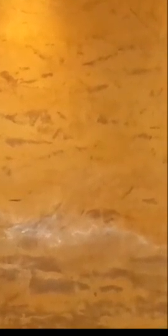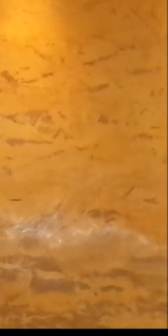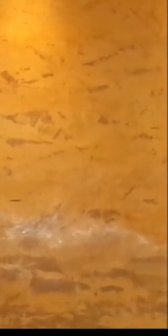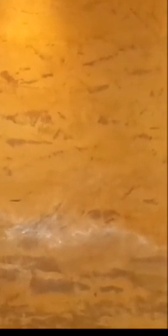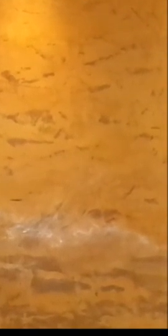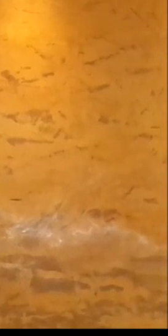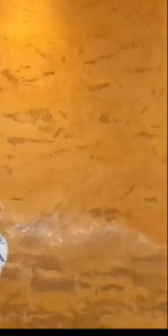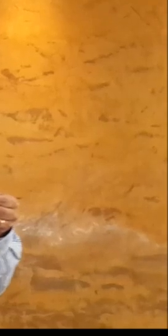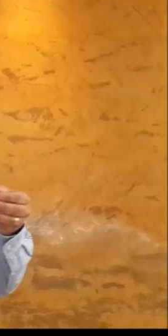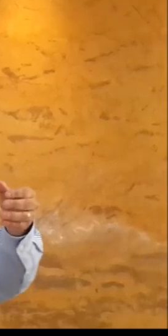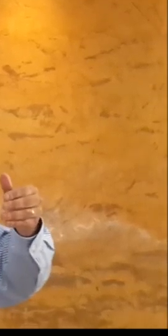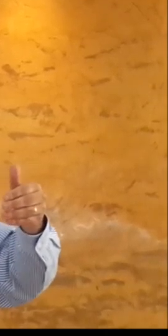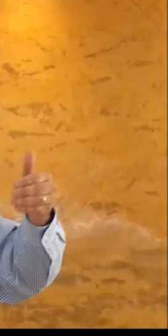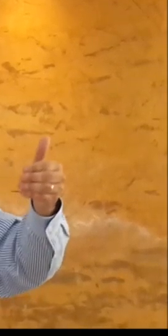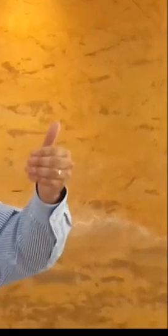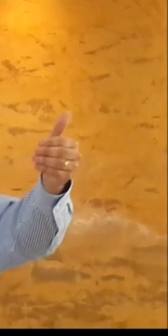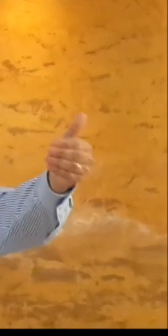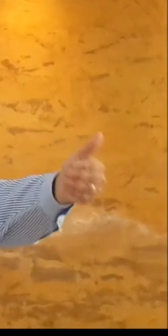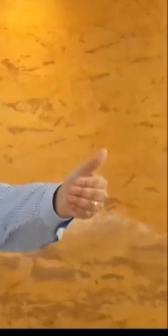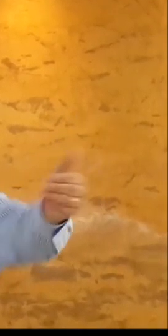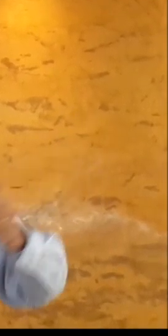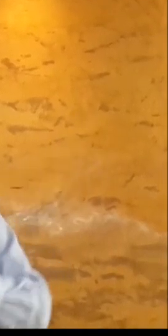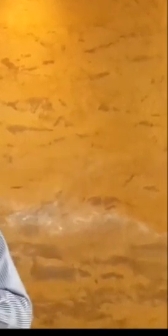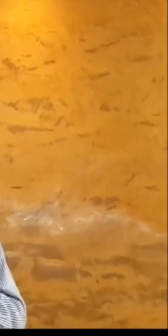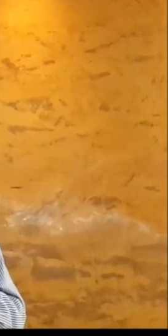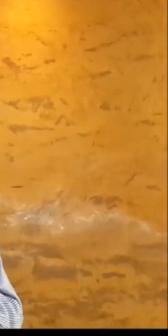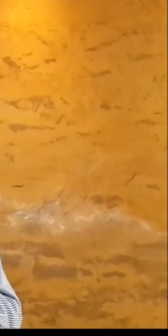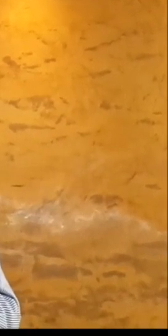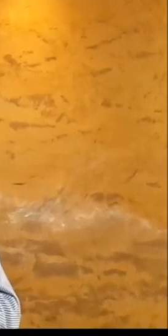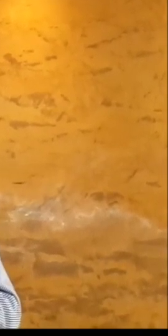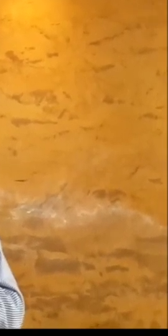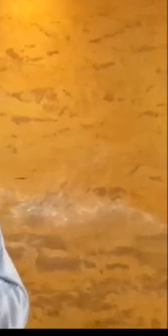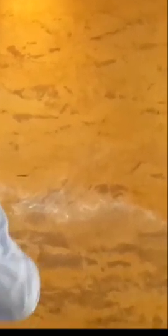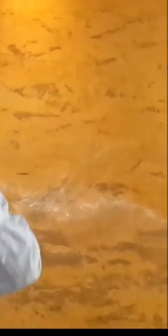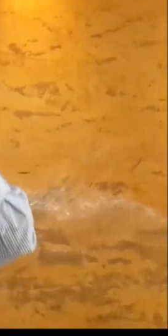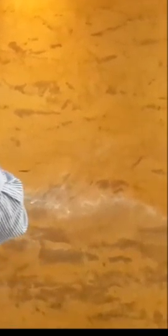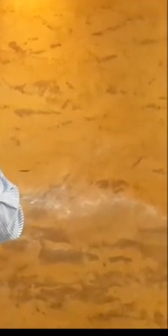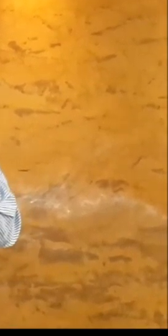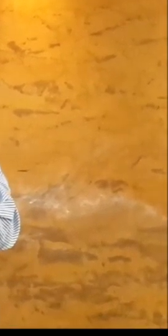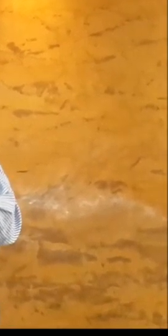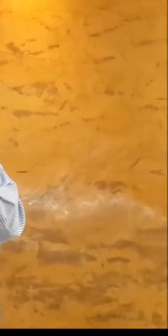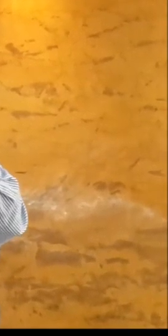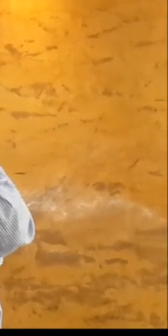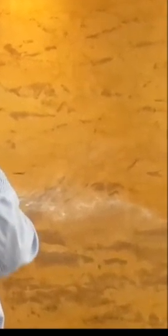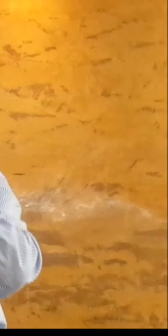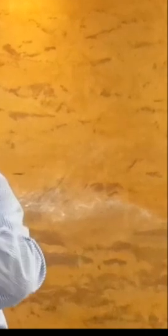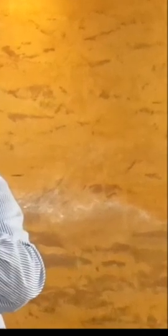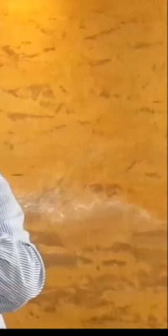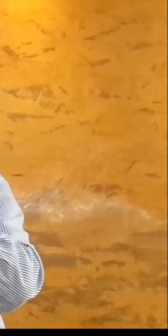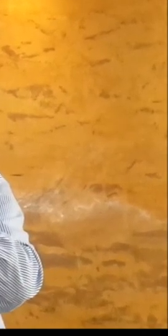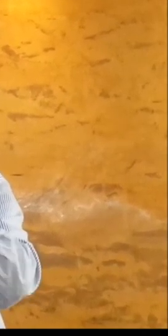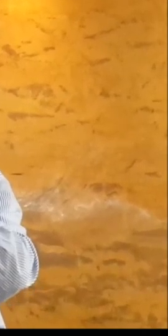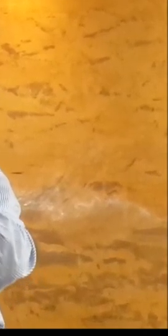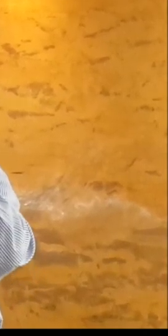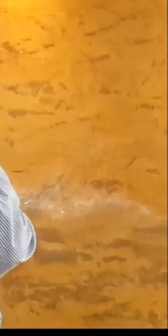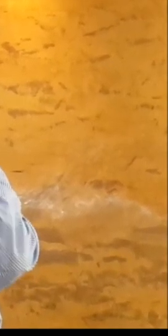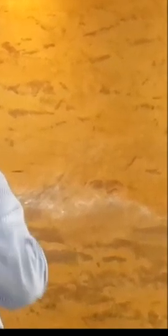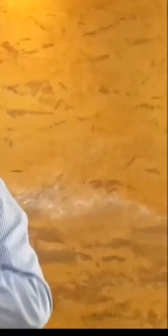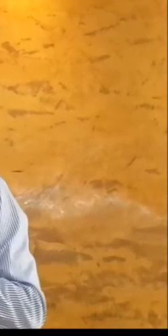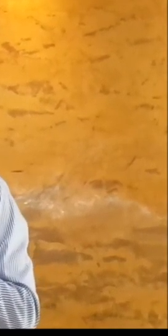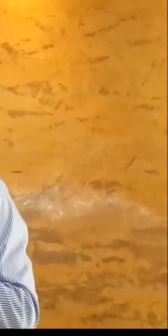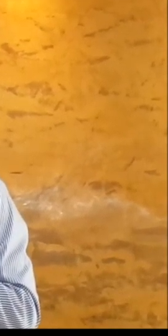que ter paciência no amadurecimento do meu filho, aguardar que ele aprenda